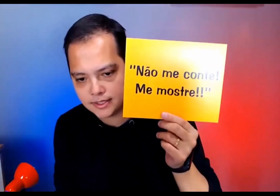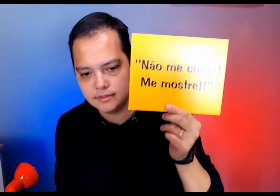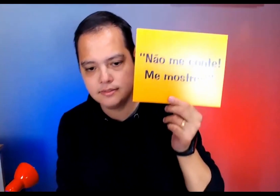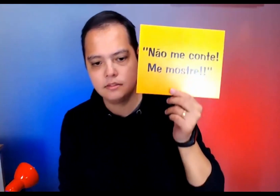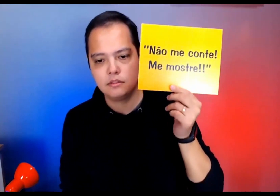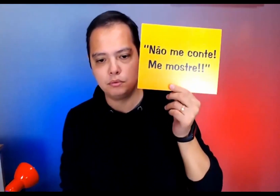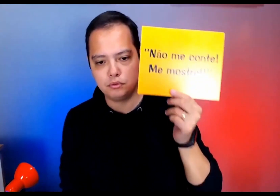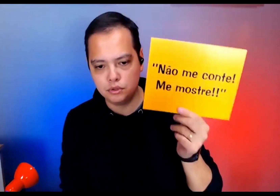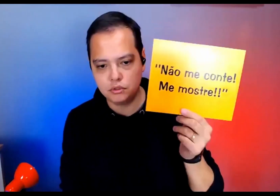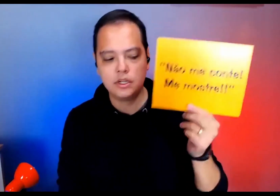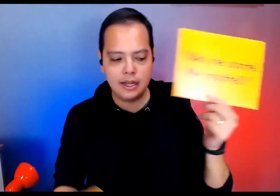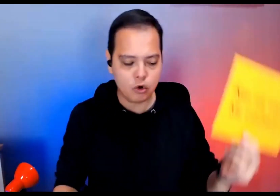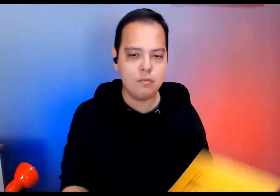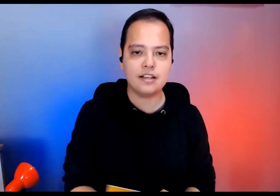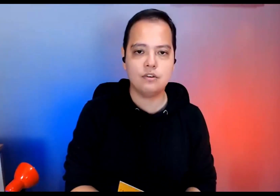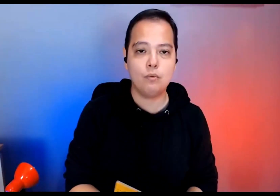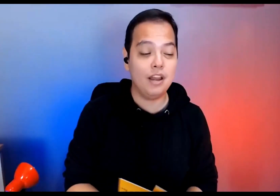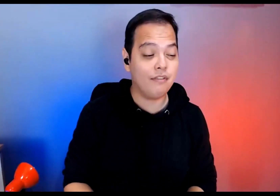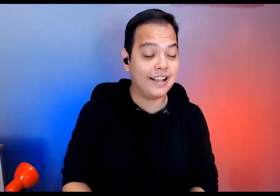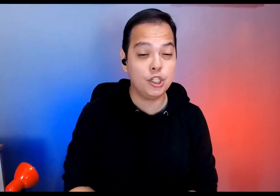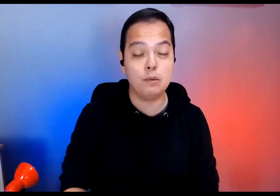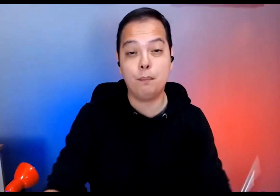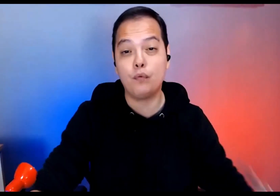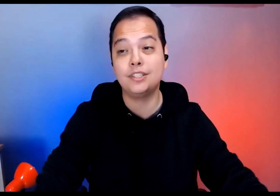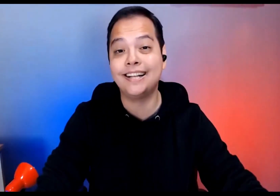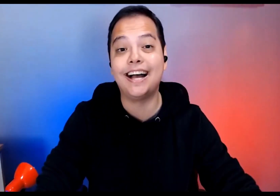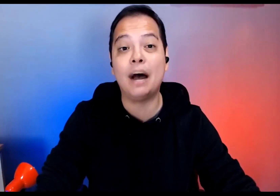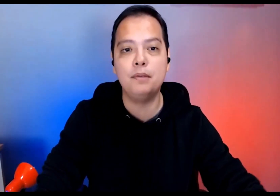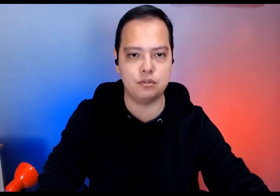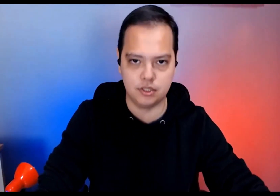imagem para o surdo, a sua comunicação com ele vai atingir uma profundidade absurda.